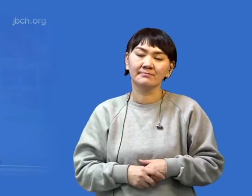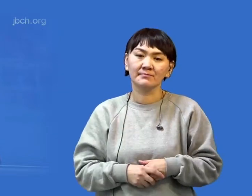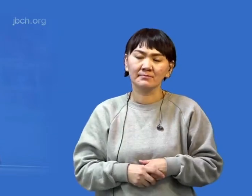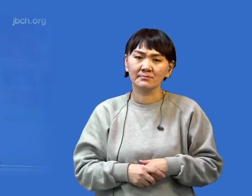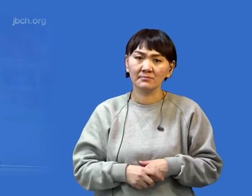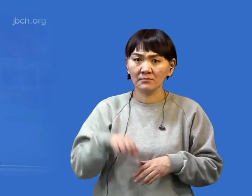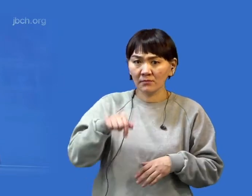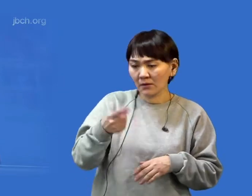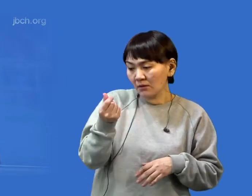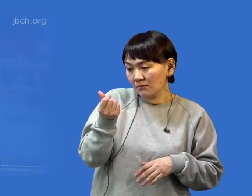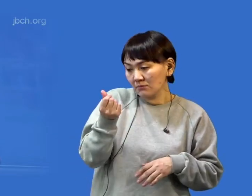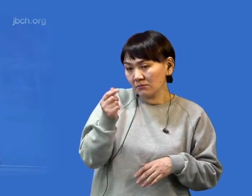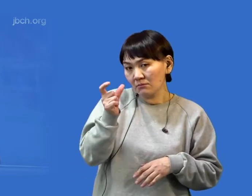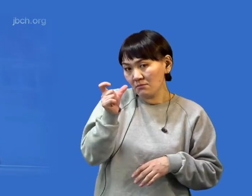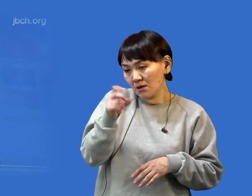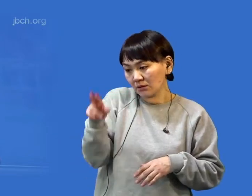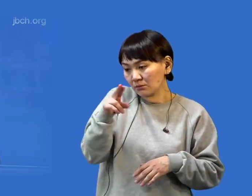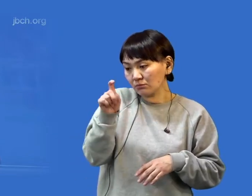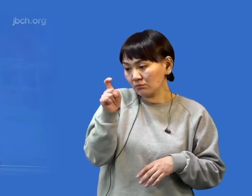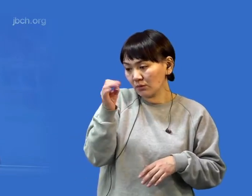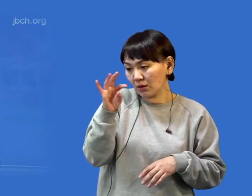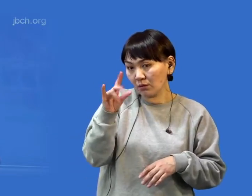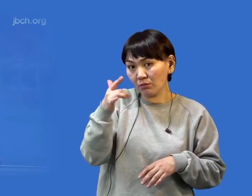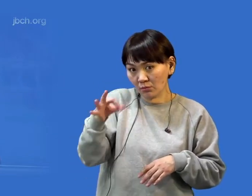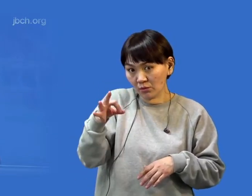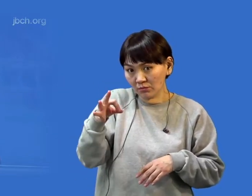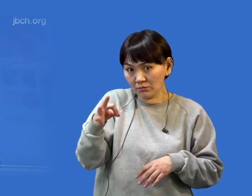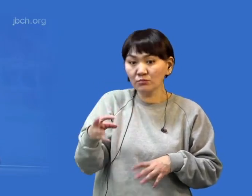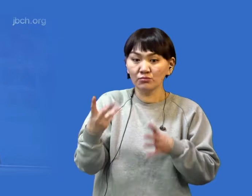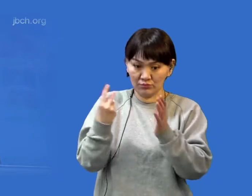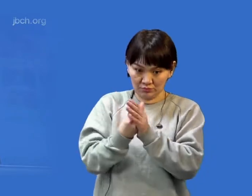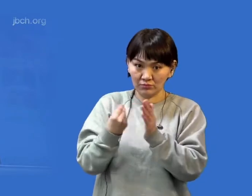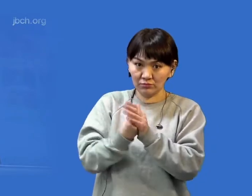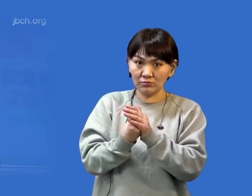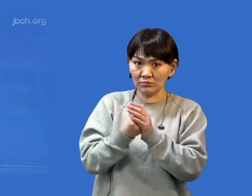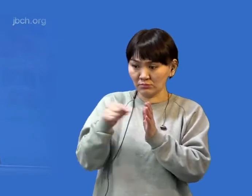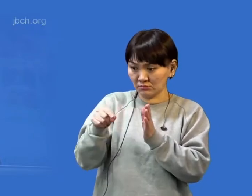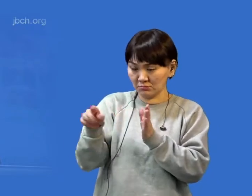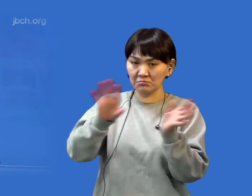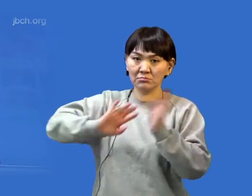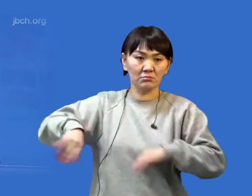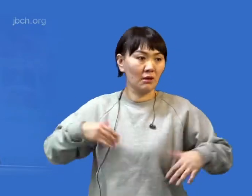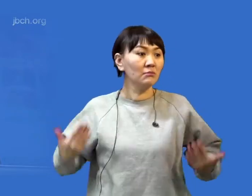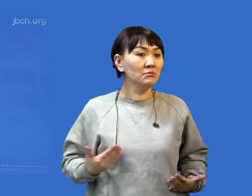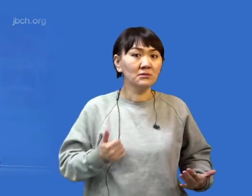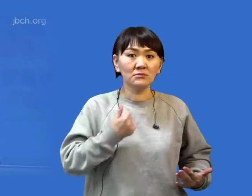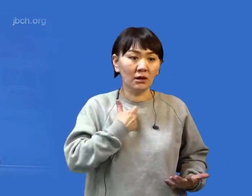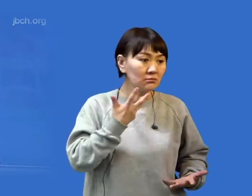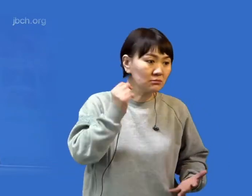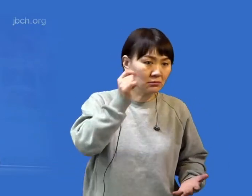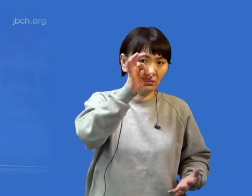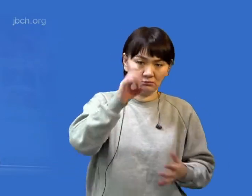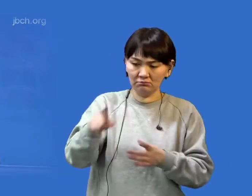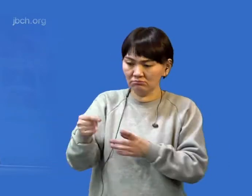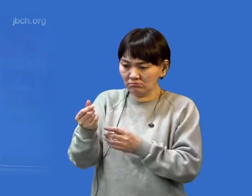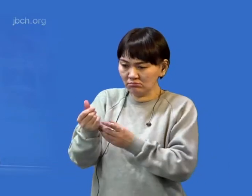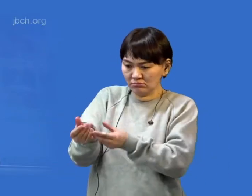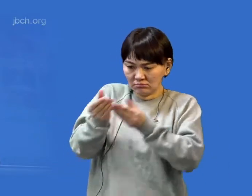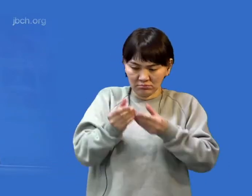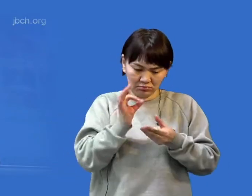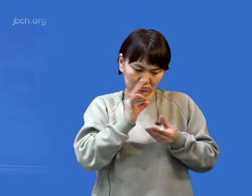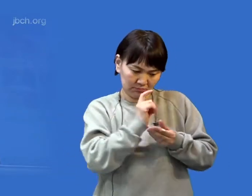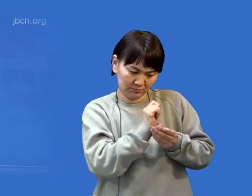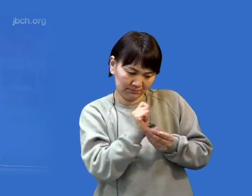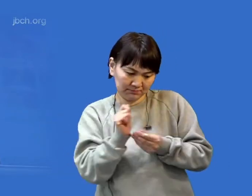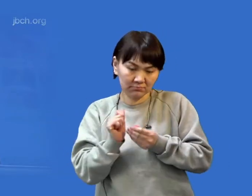Энэ эд хөрөнгө гэдэг зүйл бол бид бүхнийг амьдрахад байхгүй байх болохооргүй зүйл юм. Тэгэлэр мөнгийг одоо